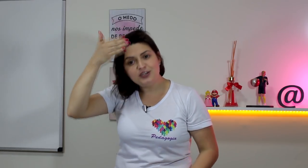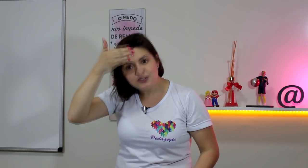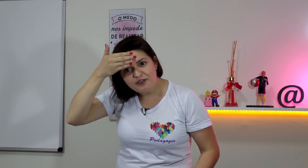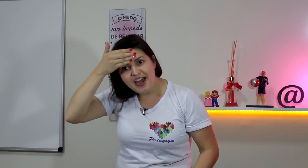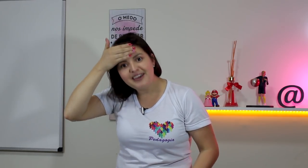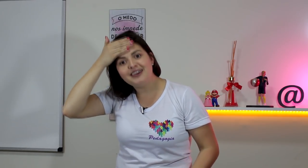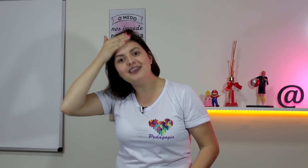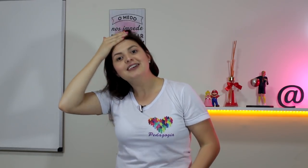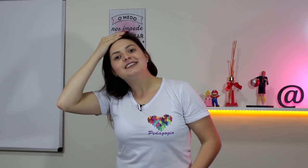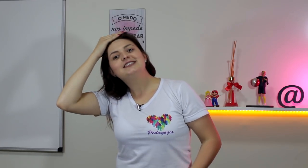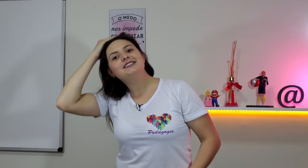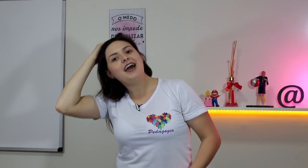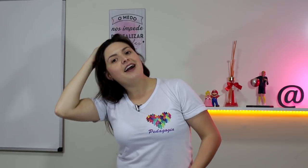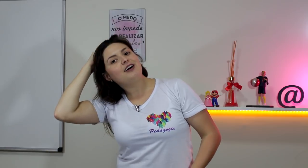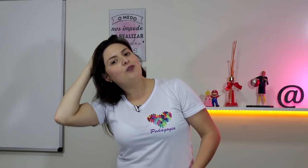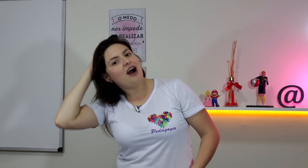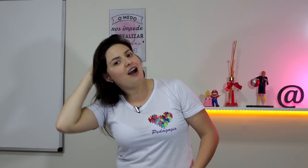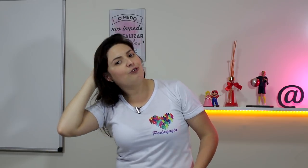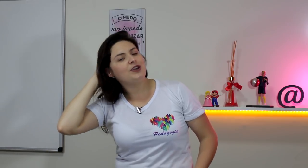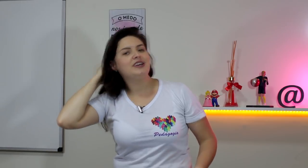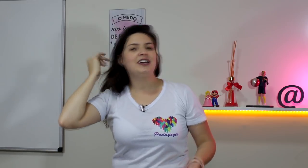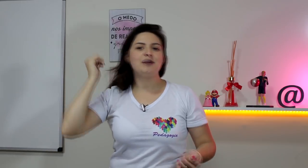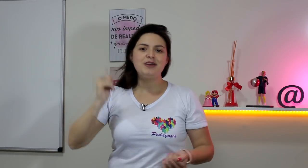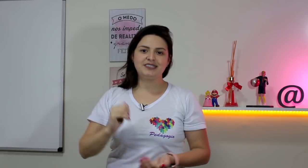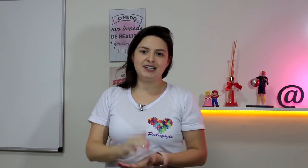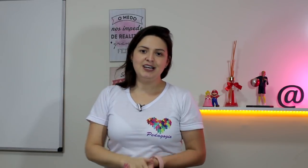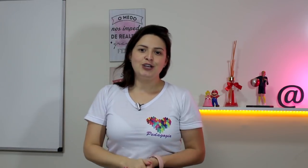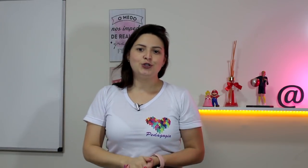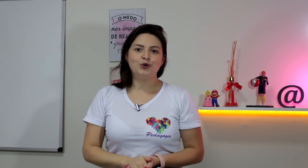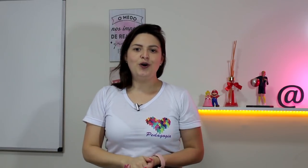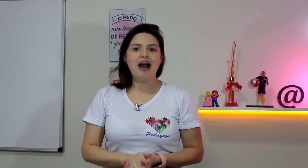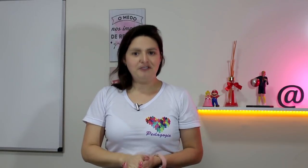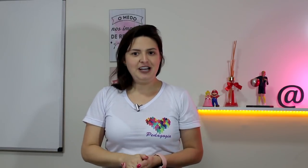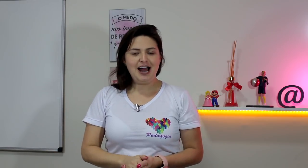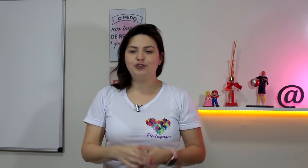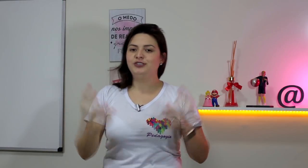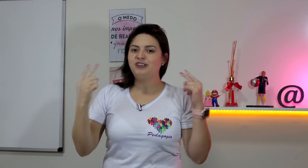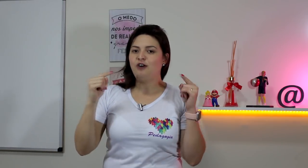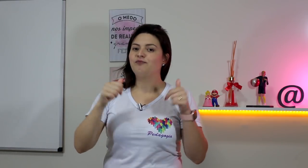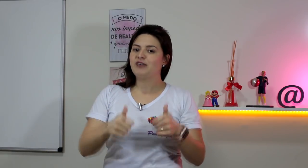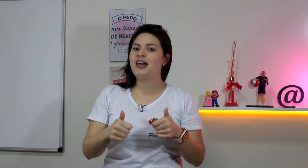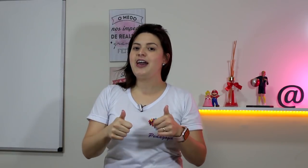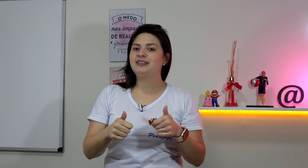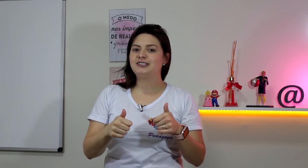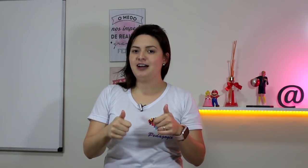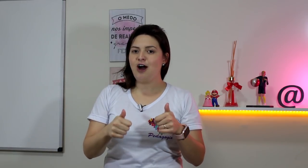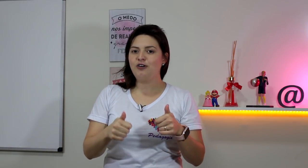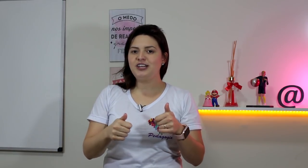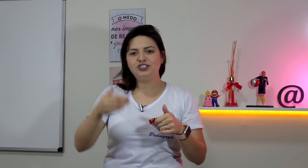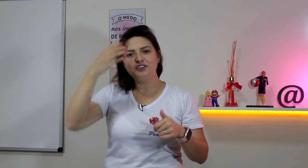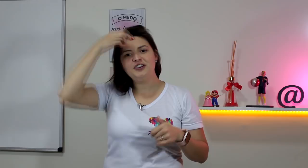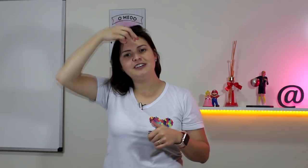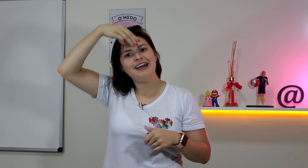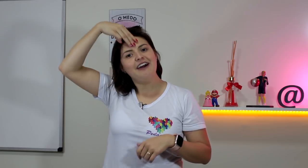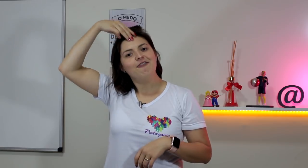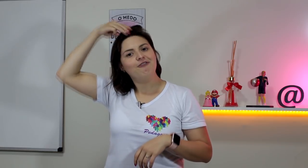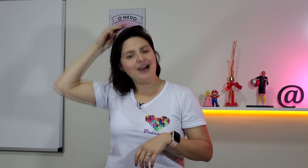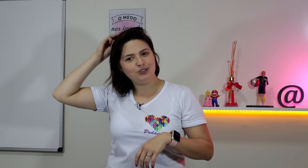padrinhos vêm e secam a aguinha na cabeça do afilhado. Então, essa a origem, fica até fácil